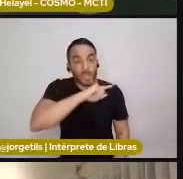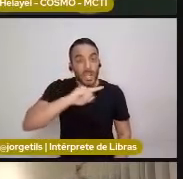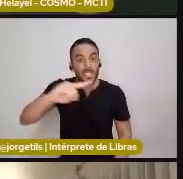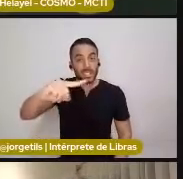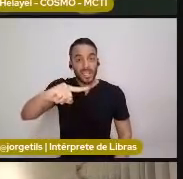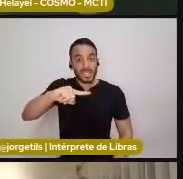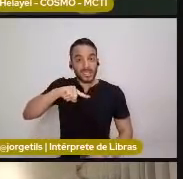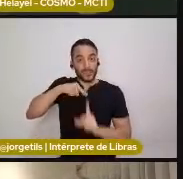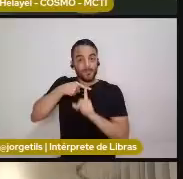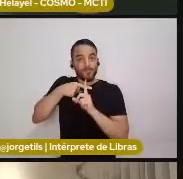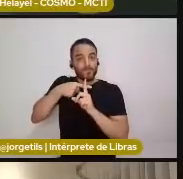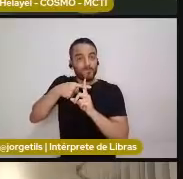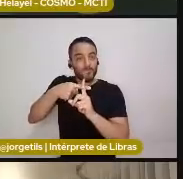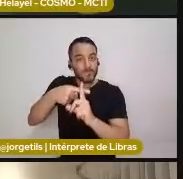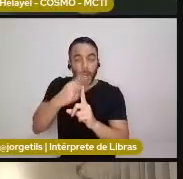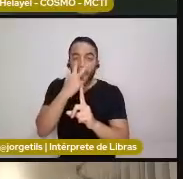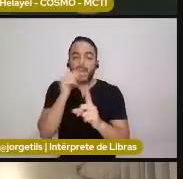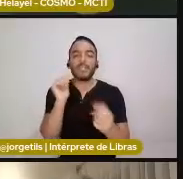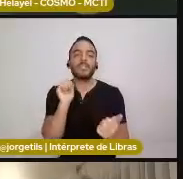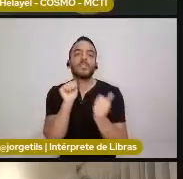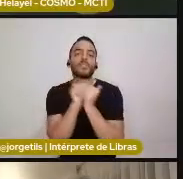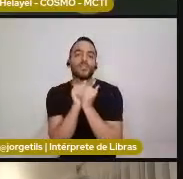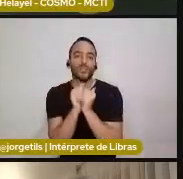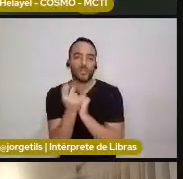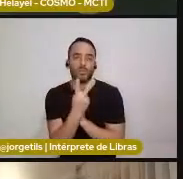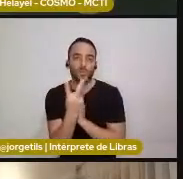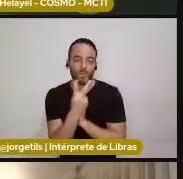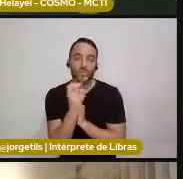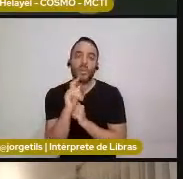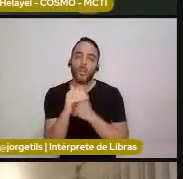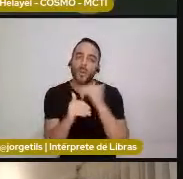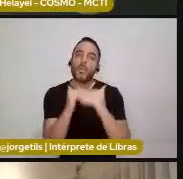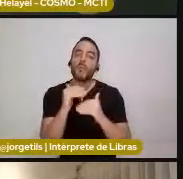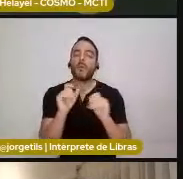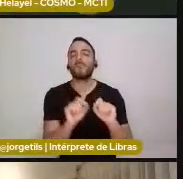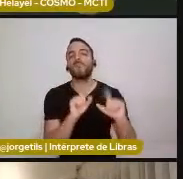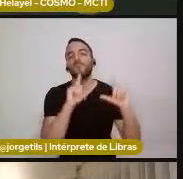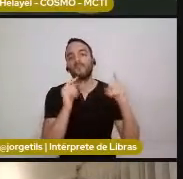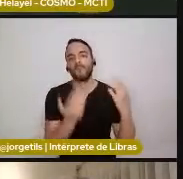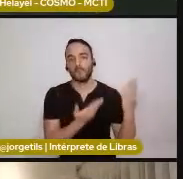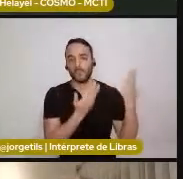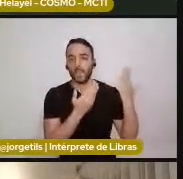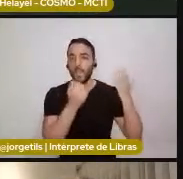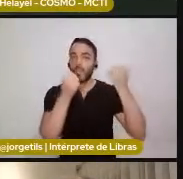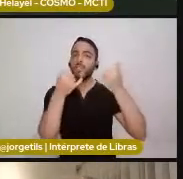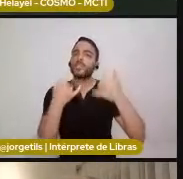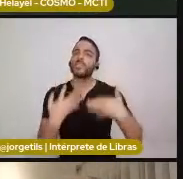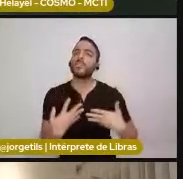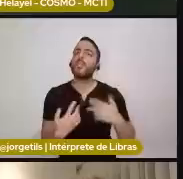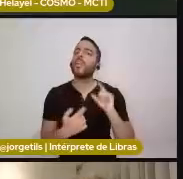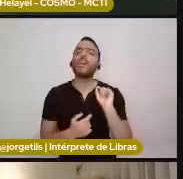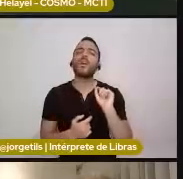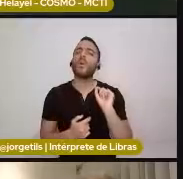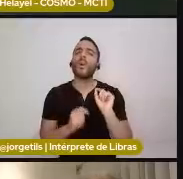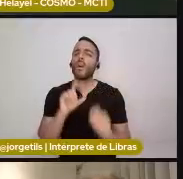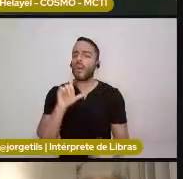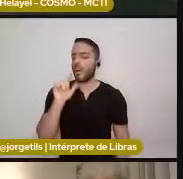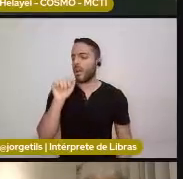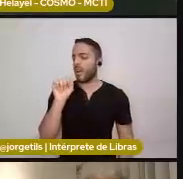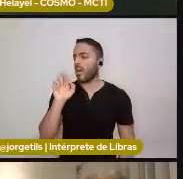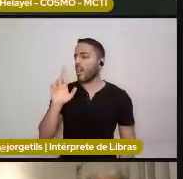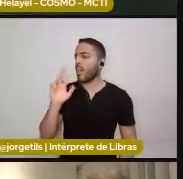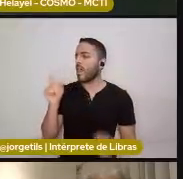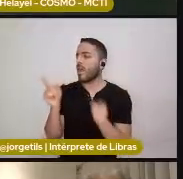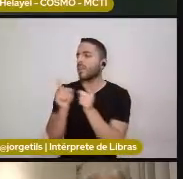As duas de mão dadas. E no próximo slide, a gente vai explicar um pouquinho o que é essa sigla, LASER, esse acrônimo,